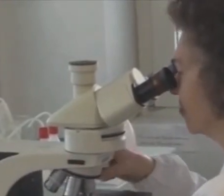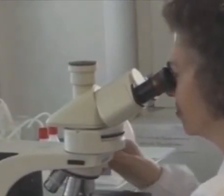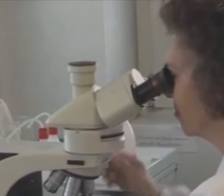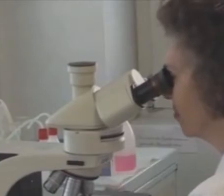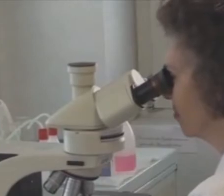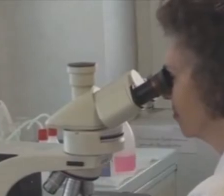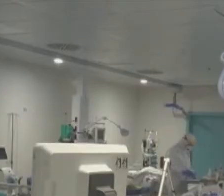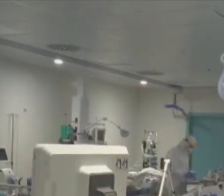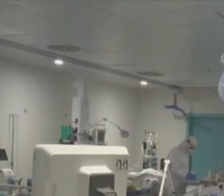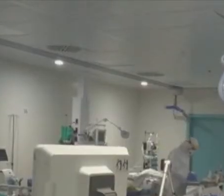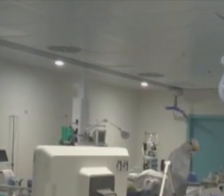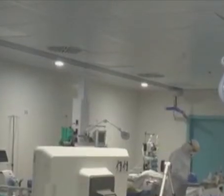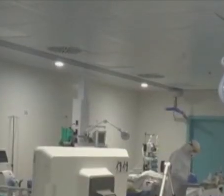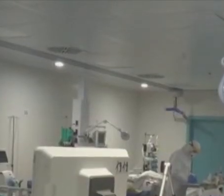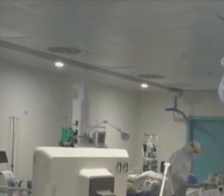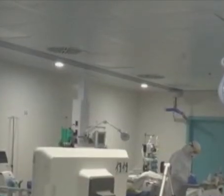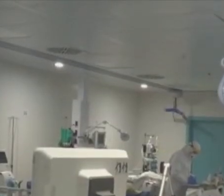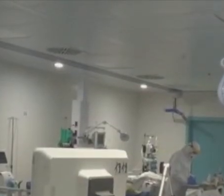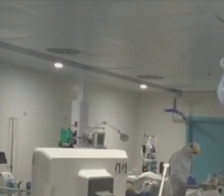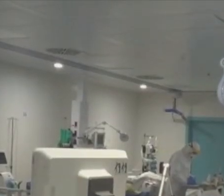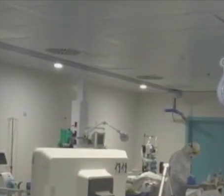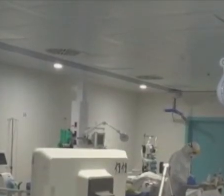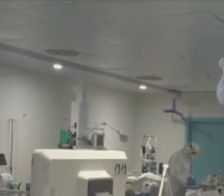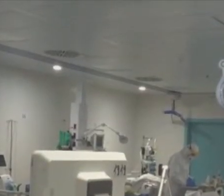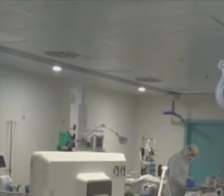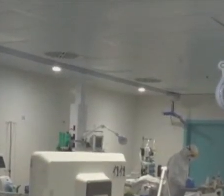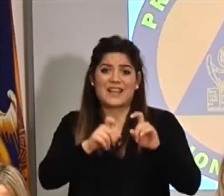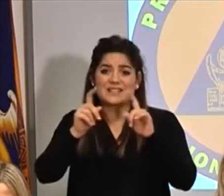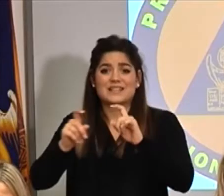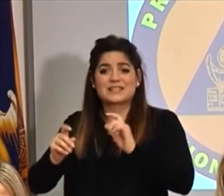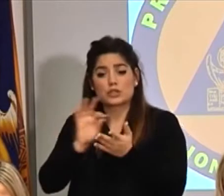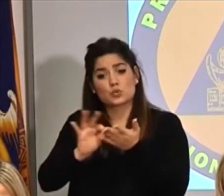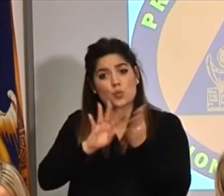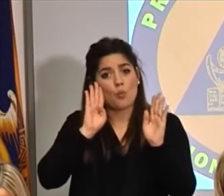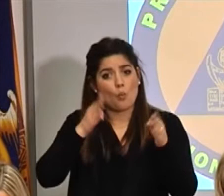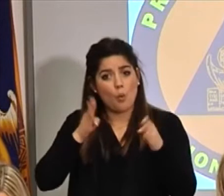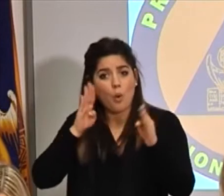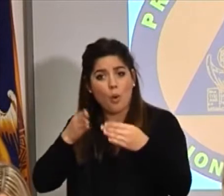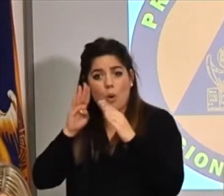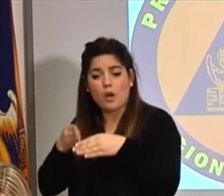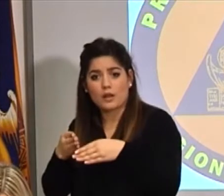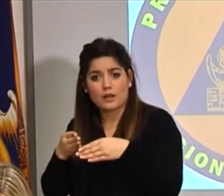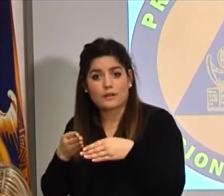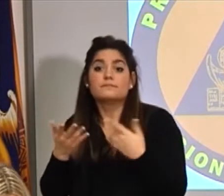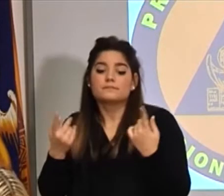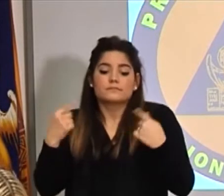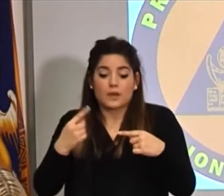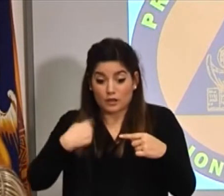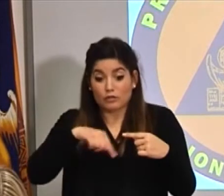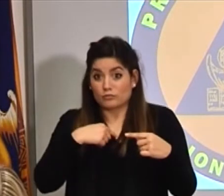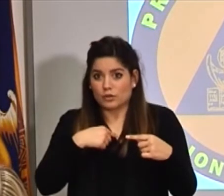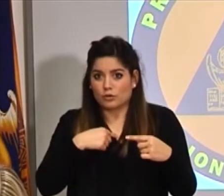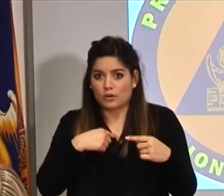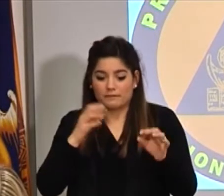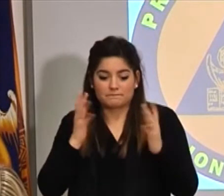Veneto, ha chiesto al Ministero l'applicazione di parametri oggettivi. E quindi abbiamo anche riportato un esempio di una